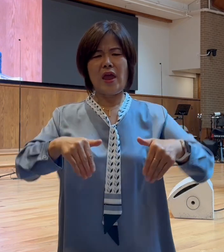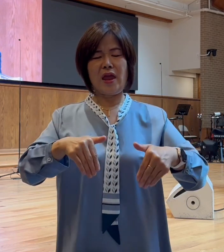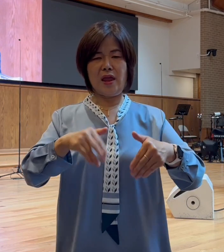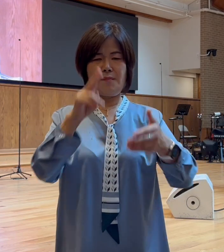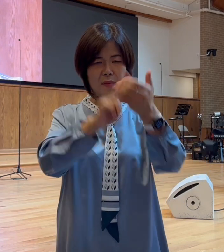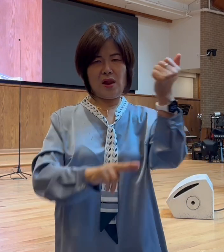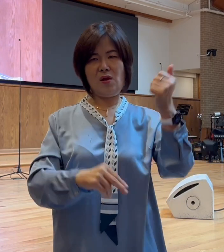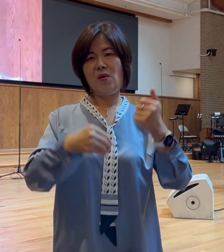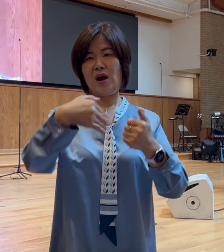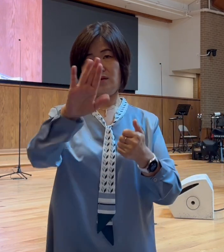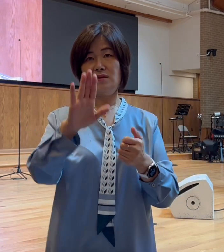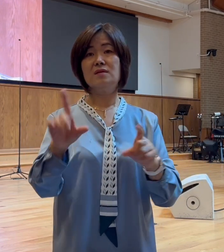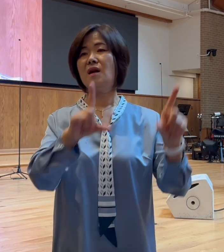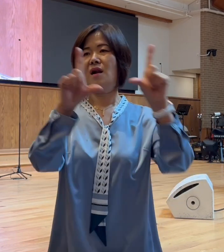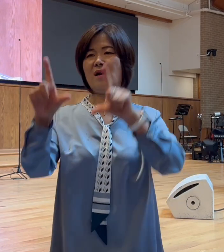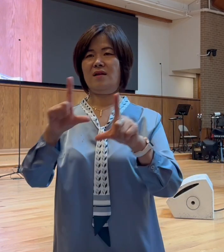집에